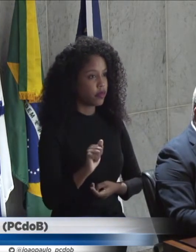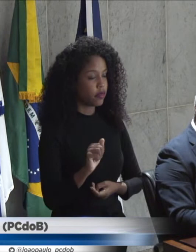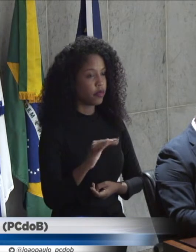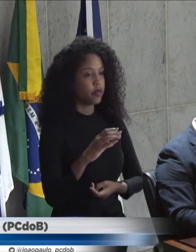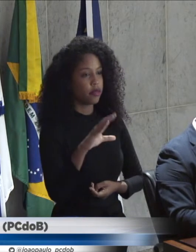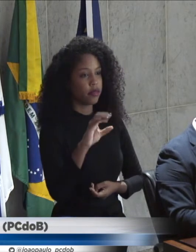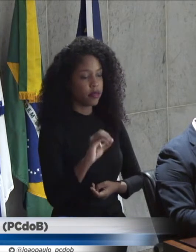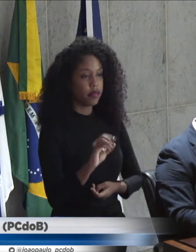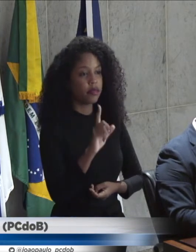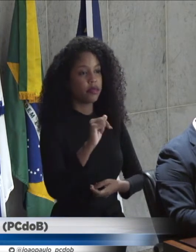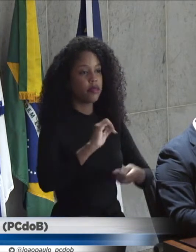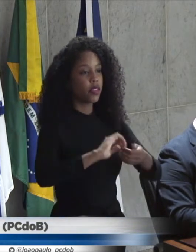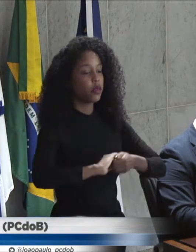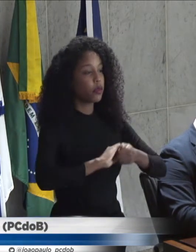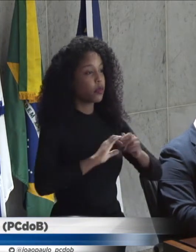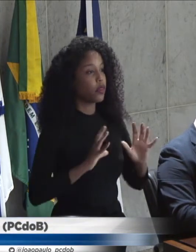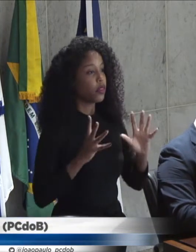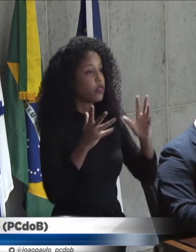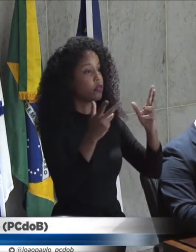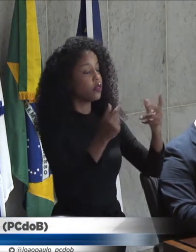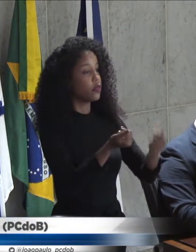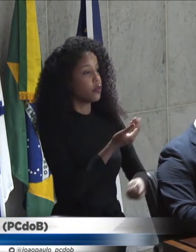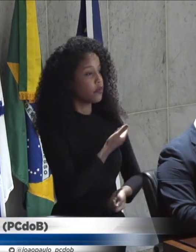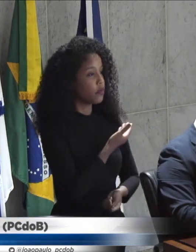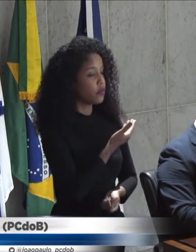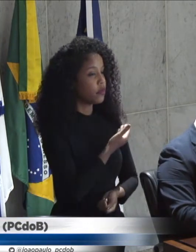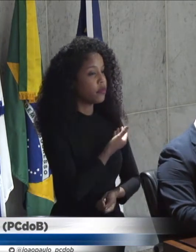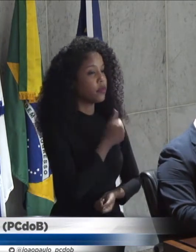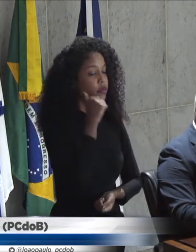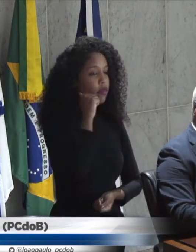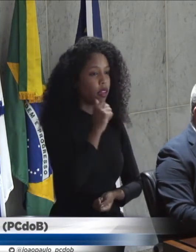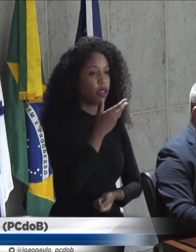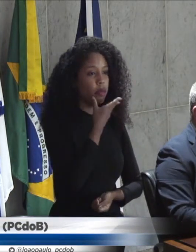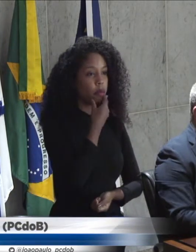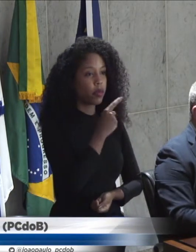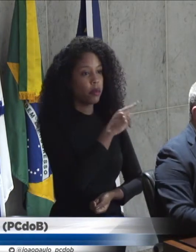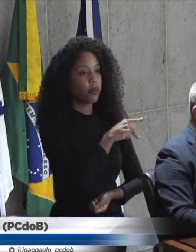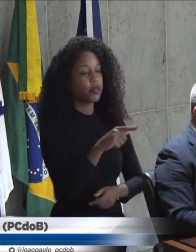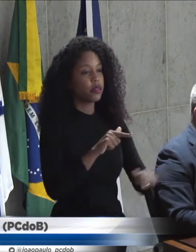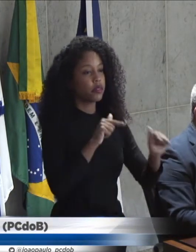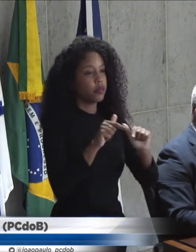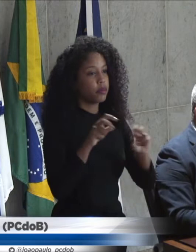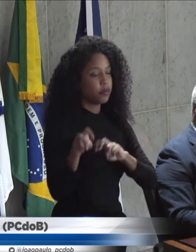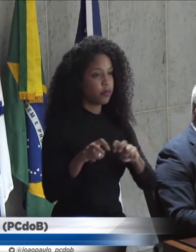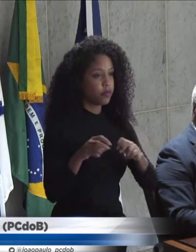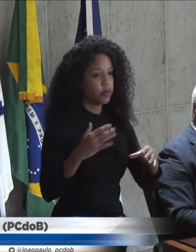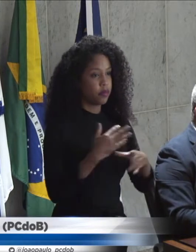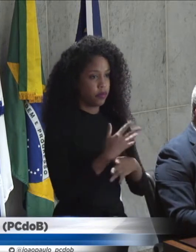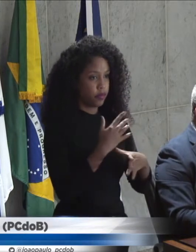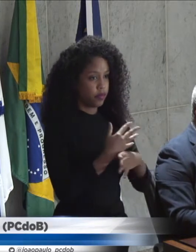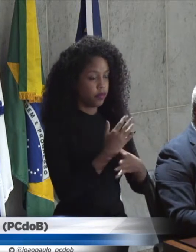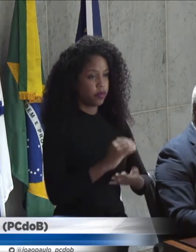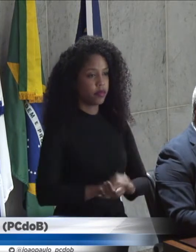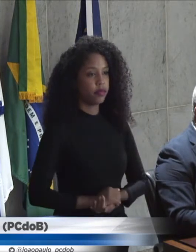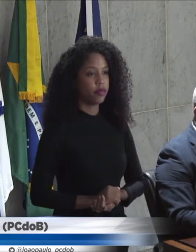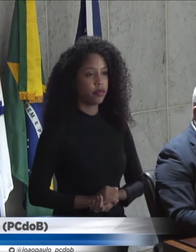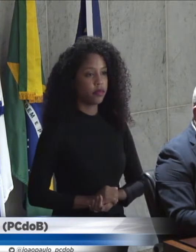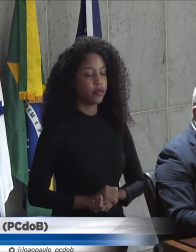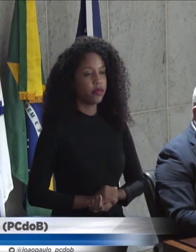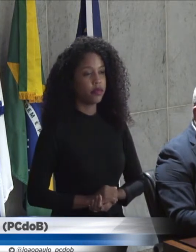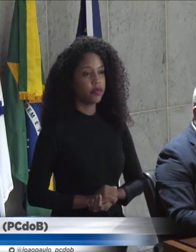dele, fazer uma saudação a todas as companheiras, os companheiros, presidentes, trabalhadores urbanos e rurais. Eu